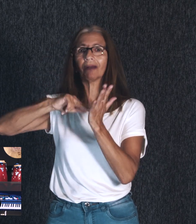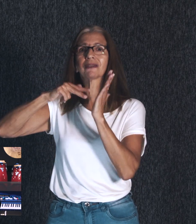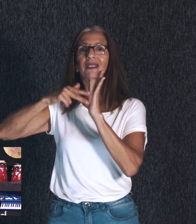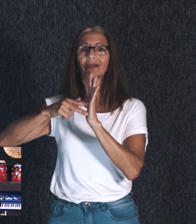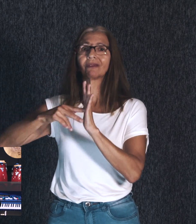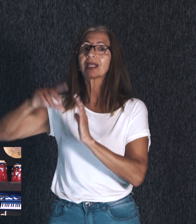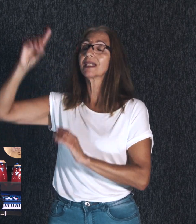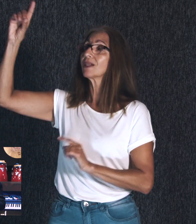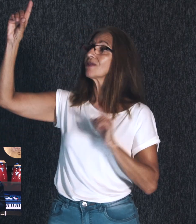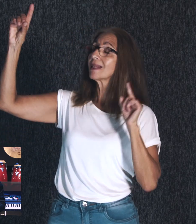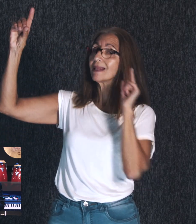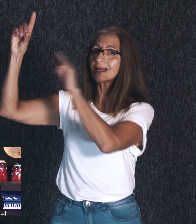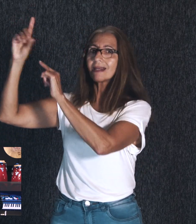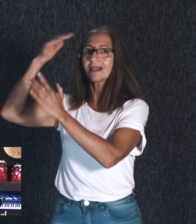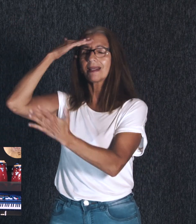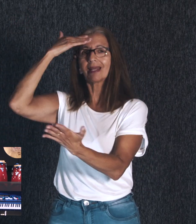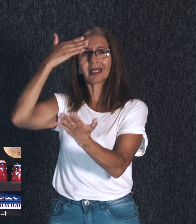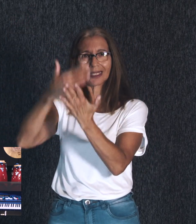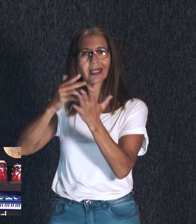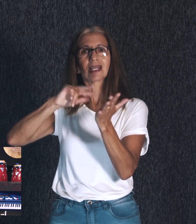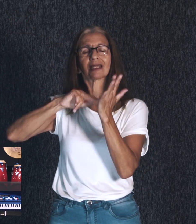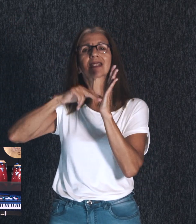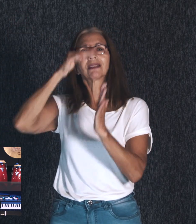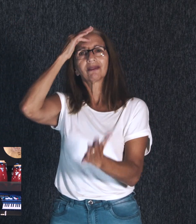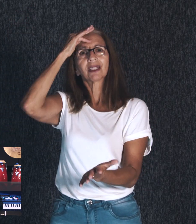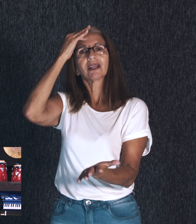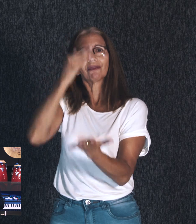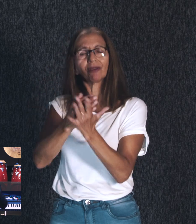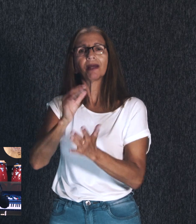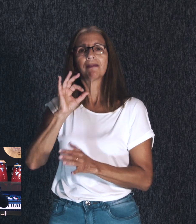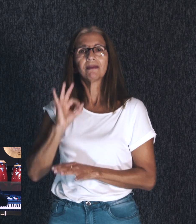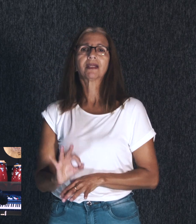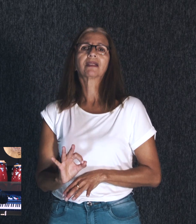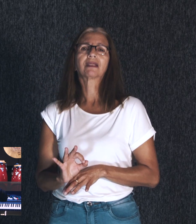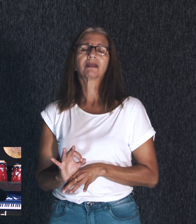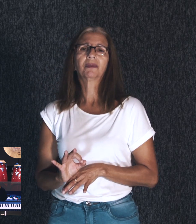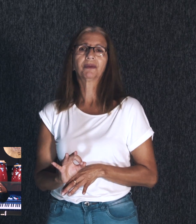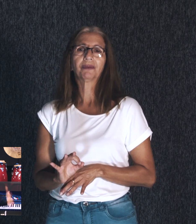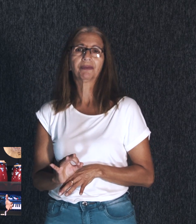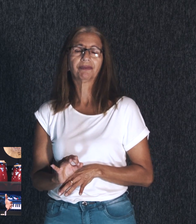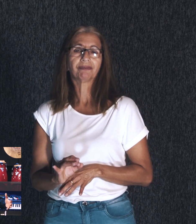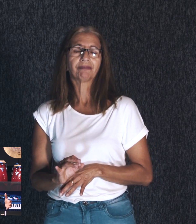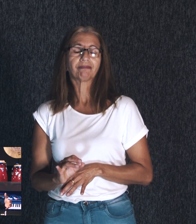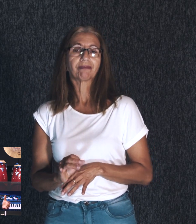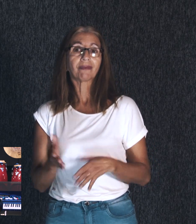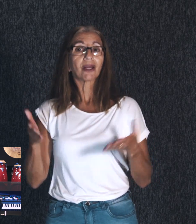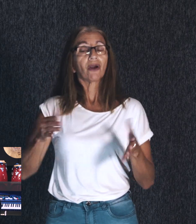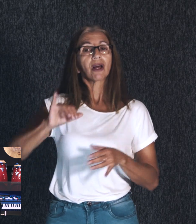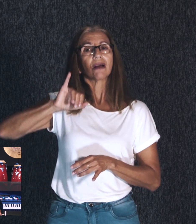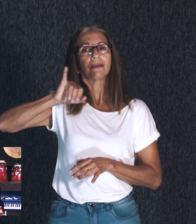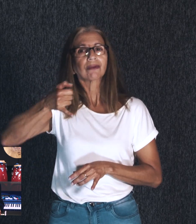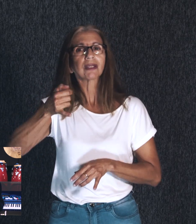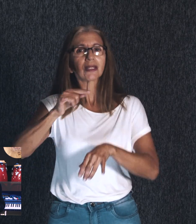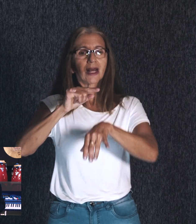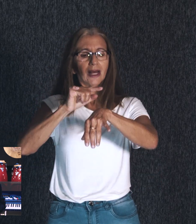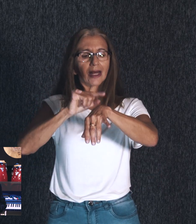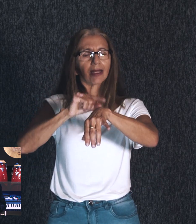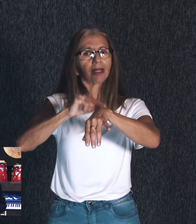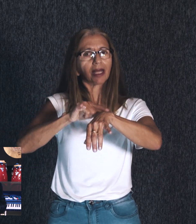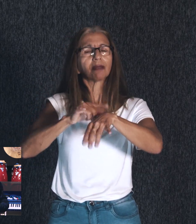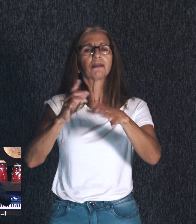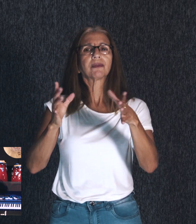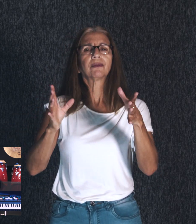estamos vivendo é conhecer a Deus a cada dia mais. E agora que a gente tem um tempo maior, se dedique à